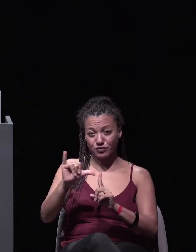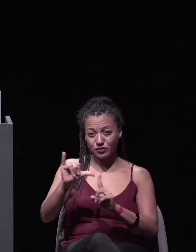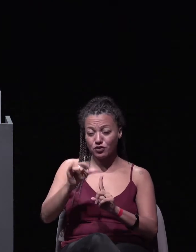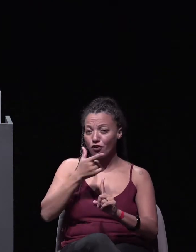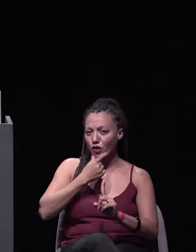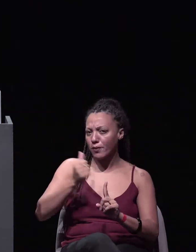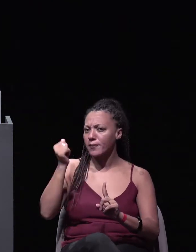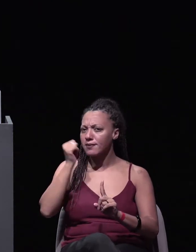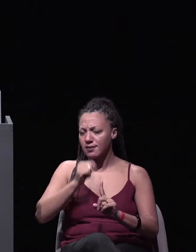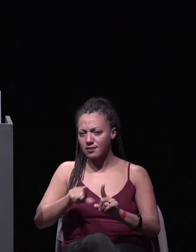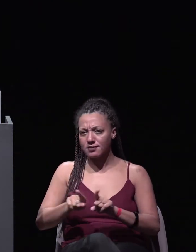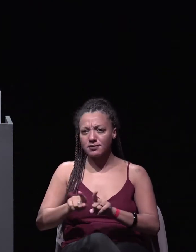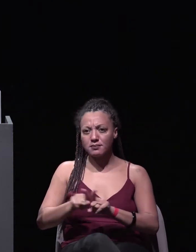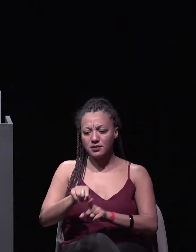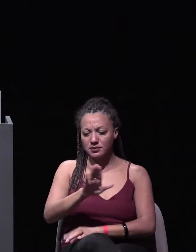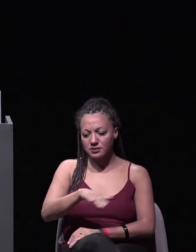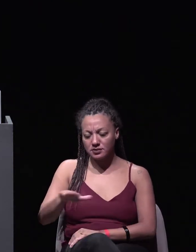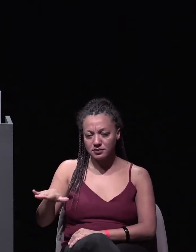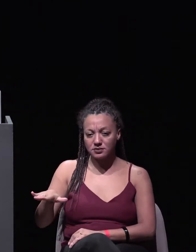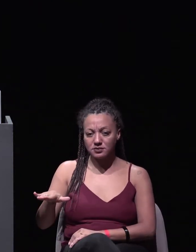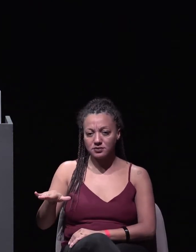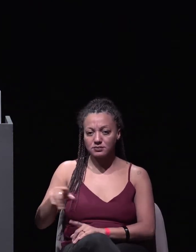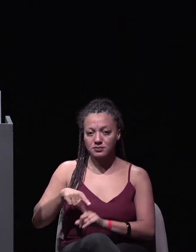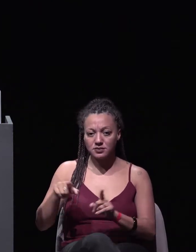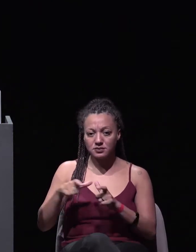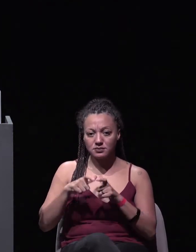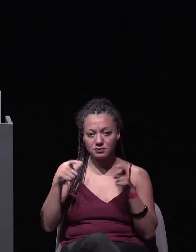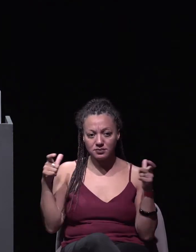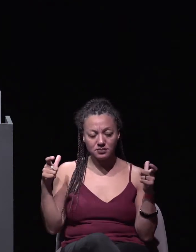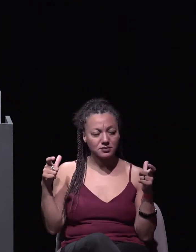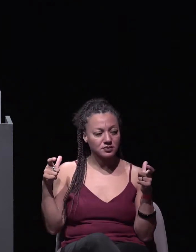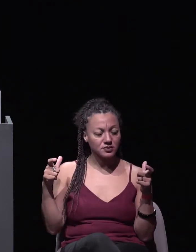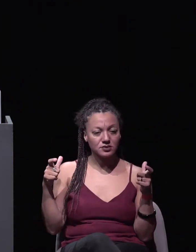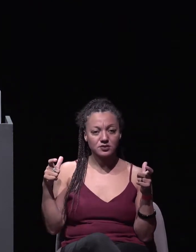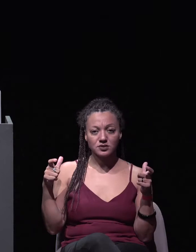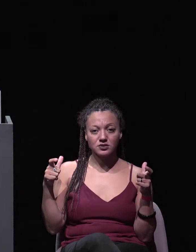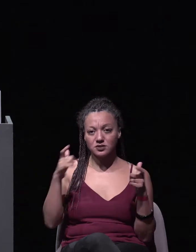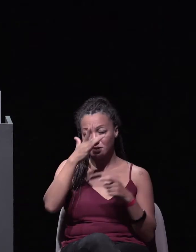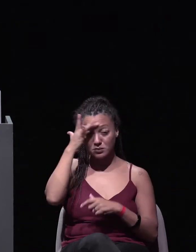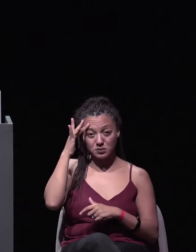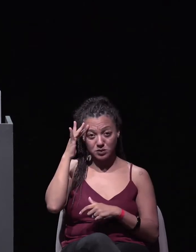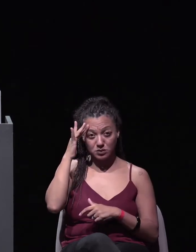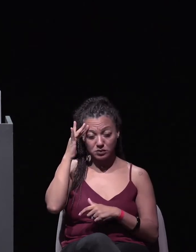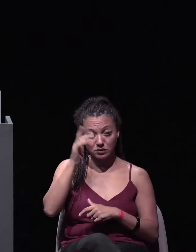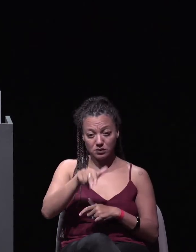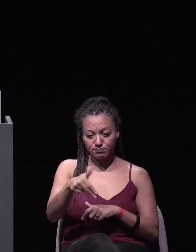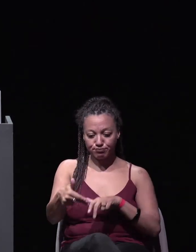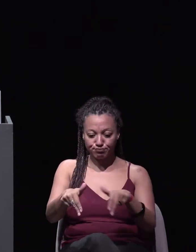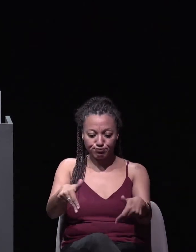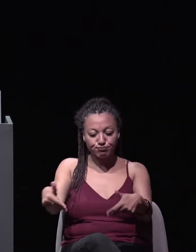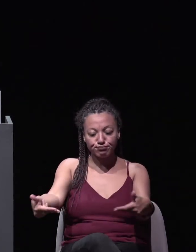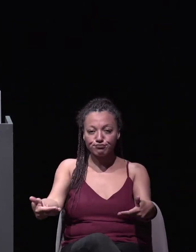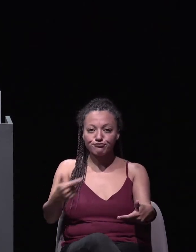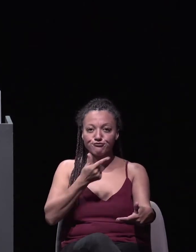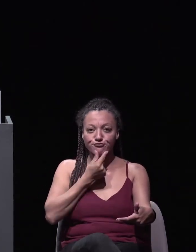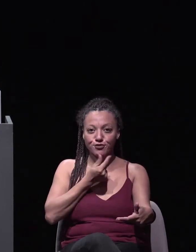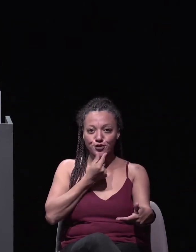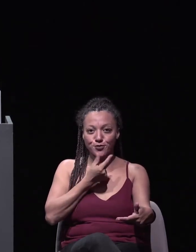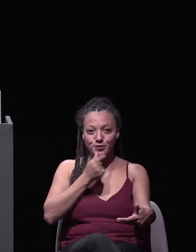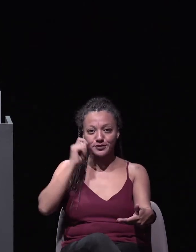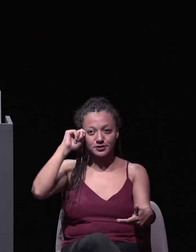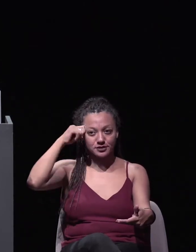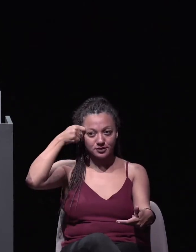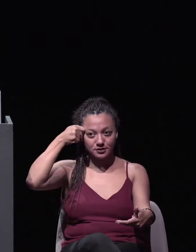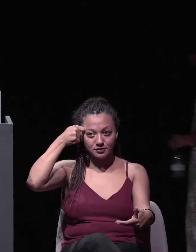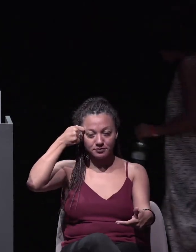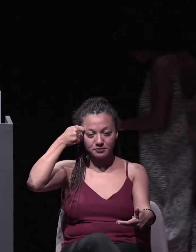como mulheres e também crianças, mas a grande maioria, né, dos executados são homens e são homens